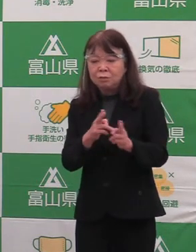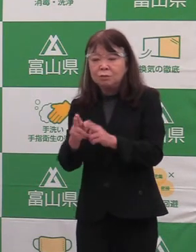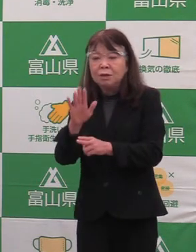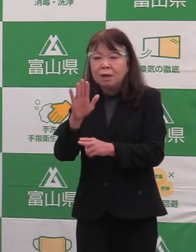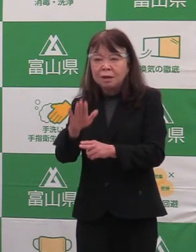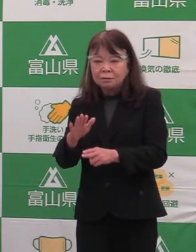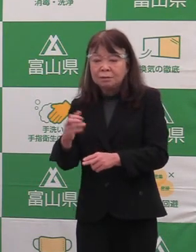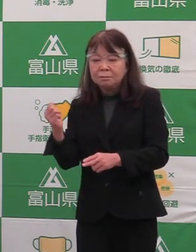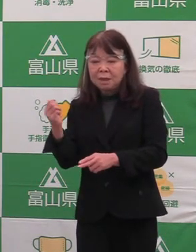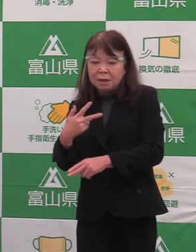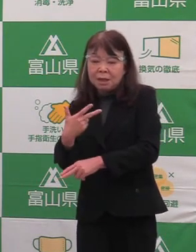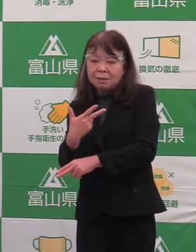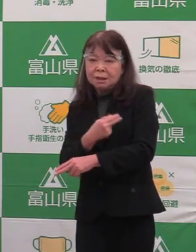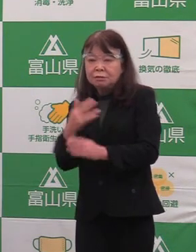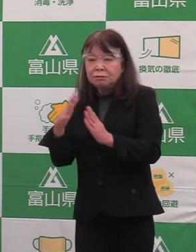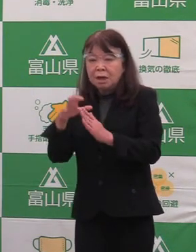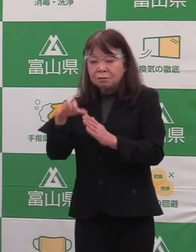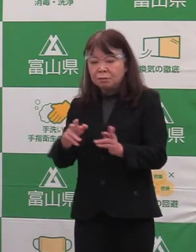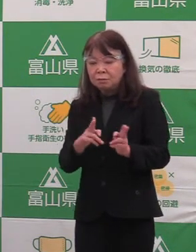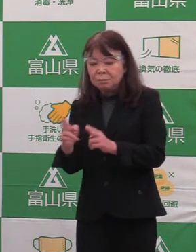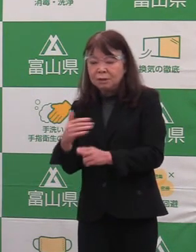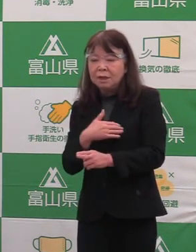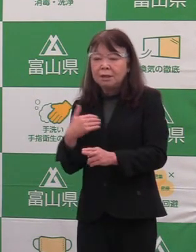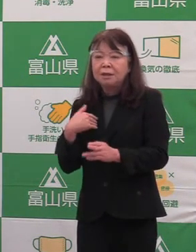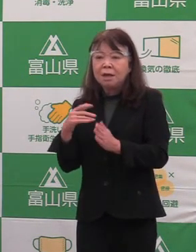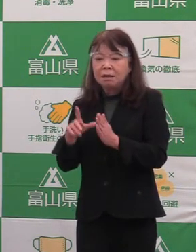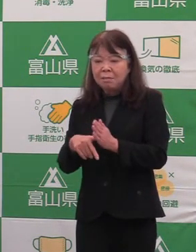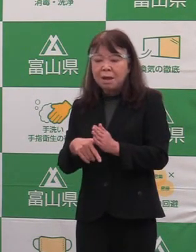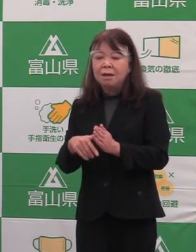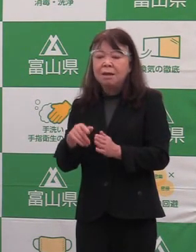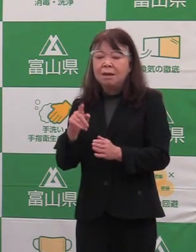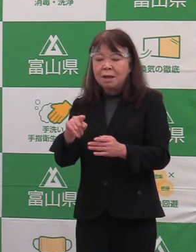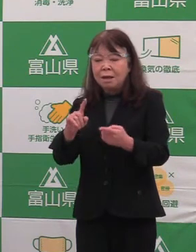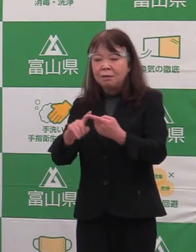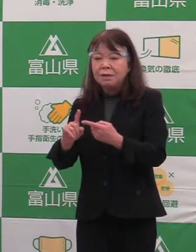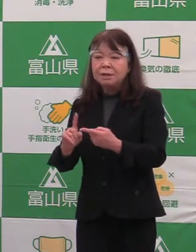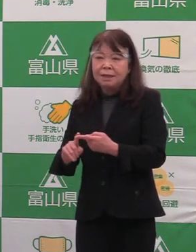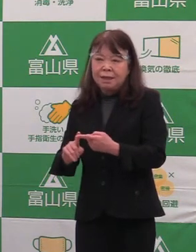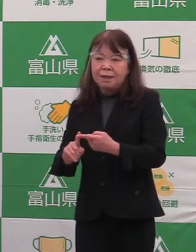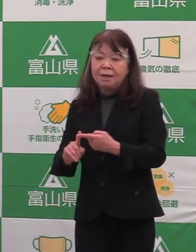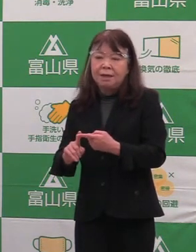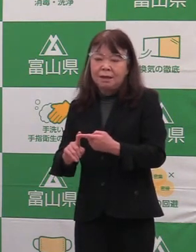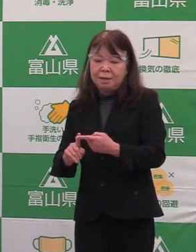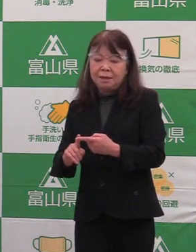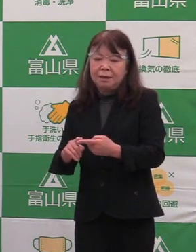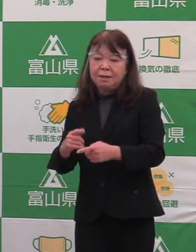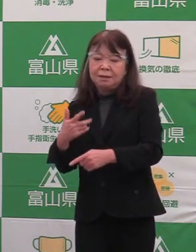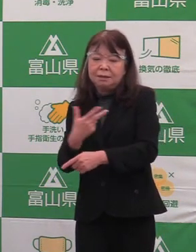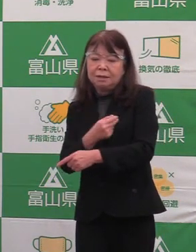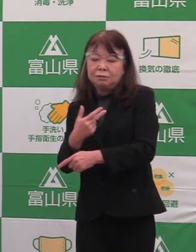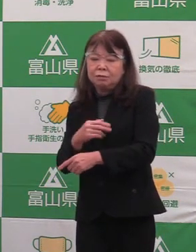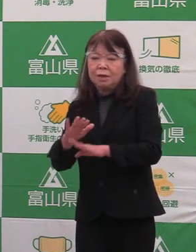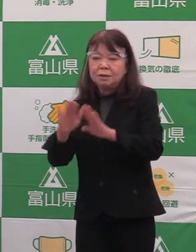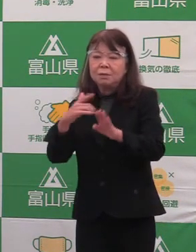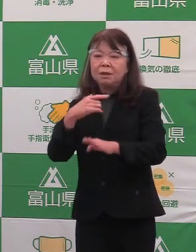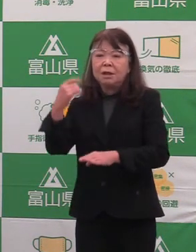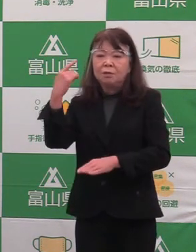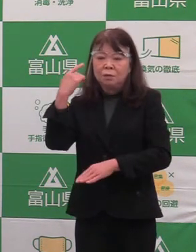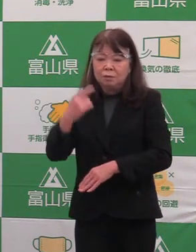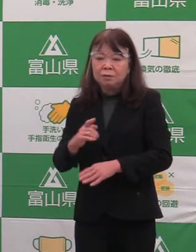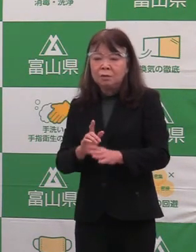整えばできる範囲での前倒しというのは優先順位をどうつけるかはまたそれはまた別の問題ですけ